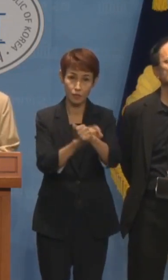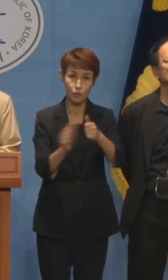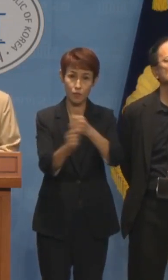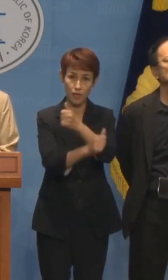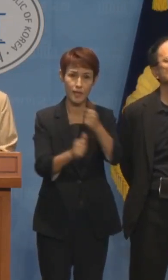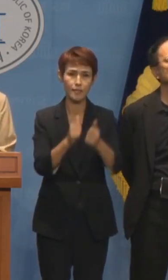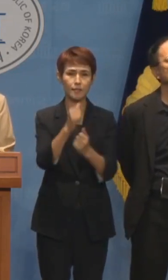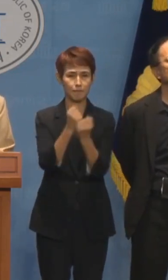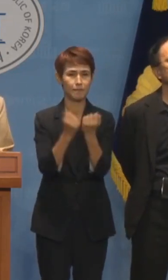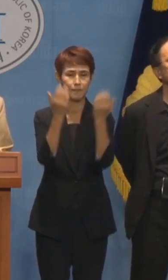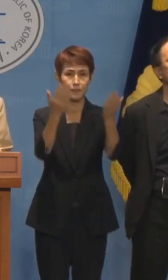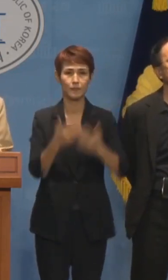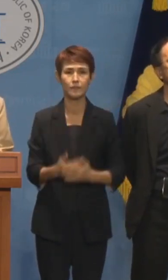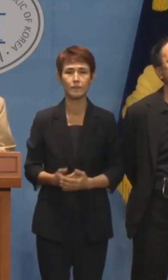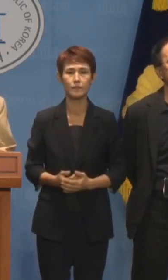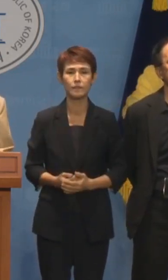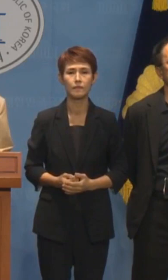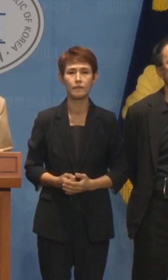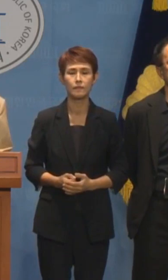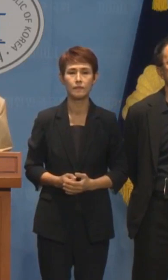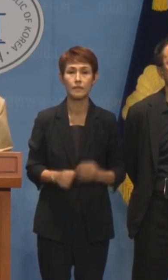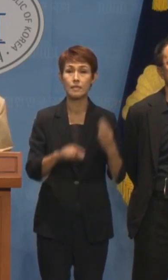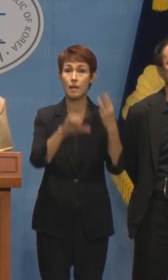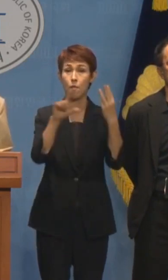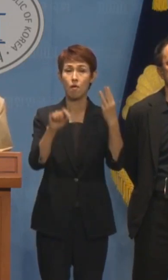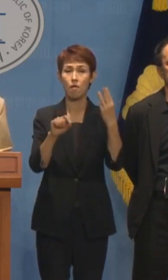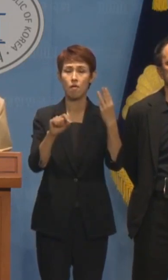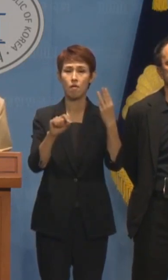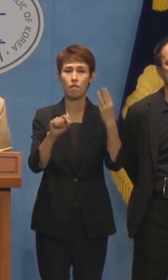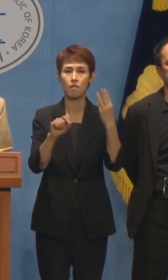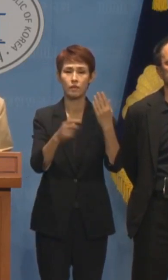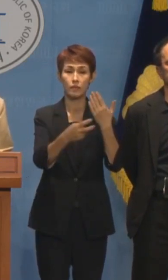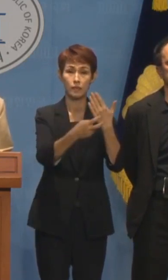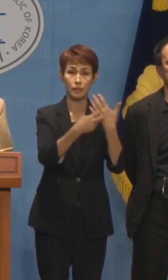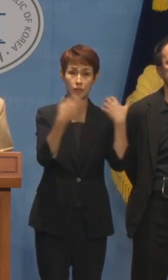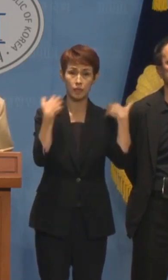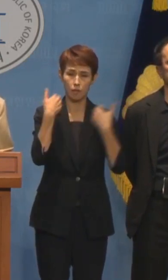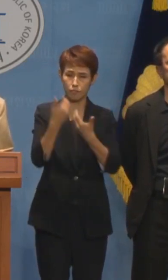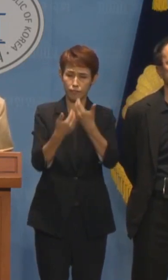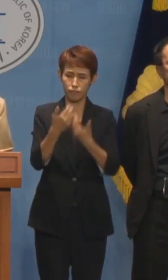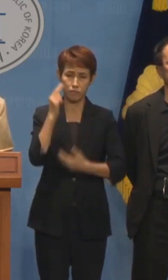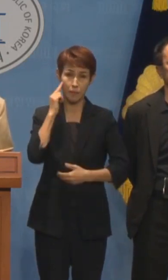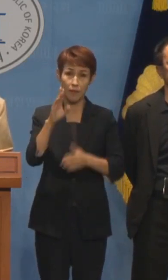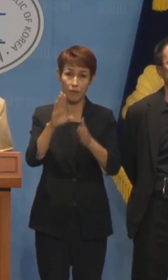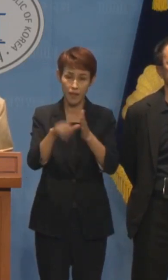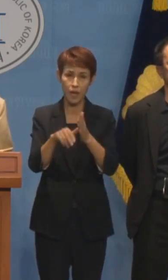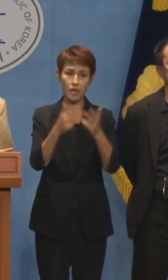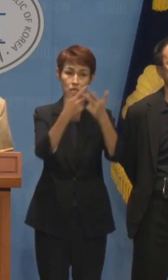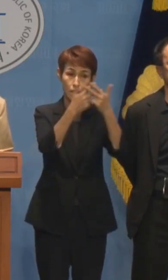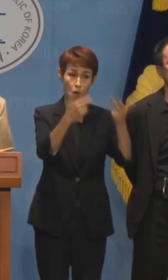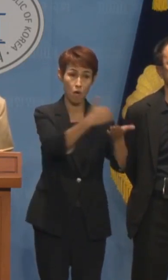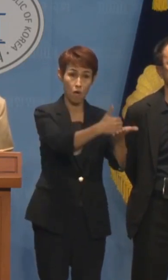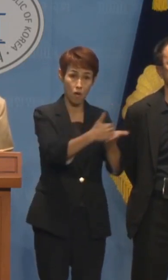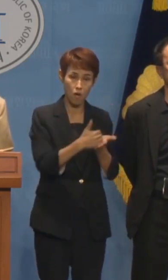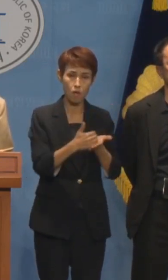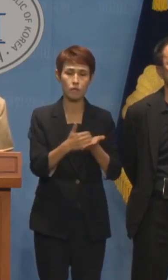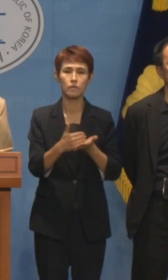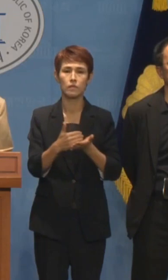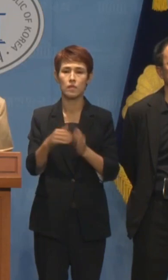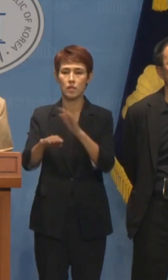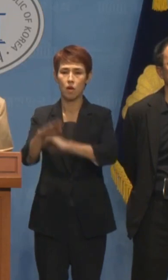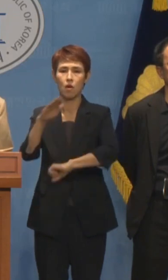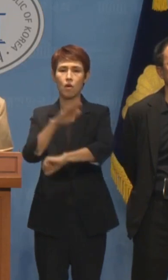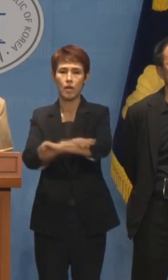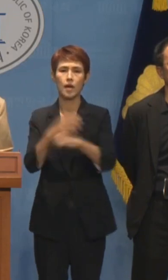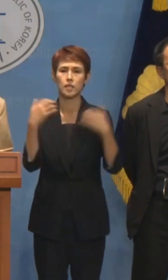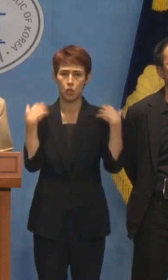하겠습니다 지난 3월 의정 갈등이 심화될 때 이재명 대표는 여야정 그리고 의료계가